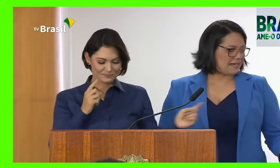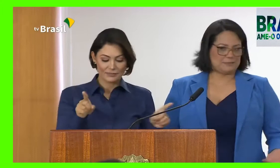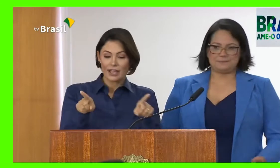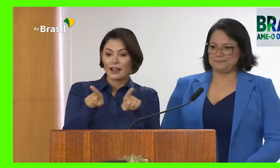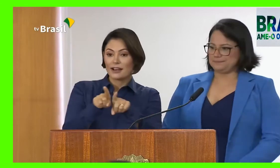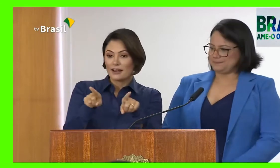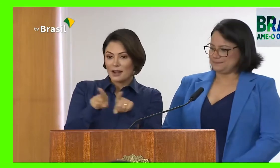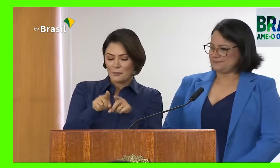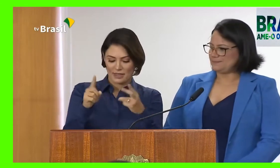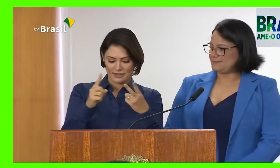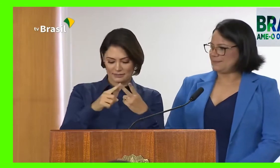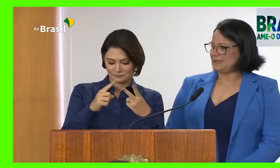Gaspar.